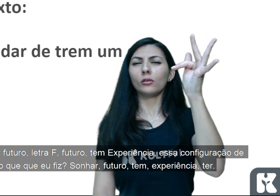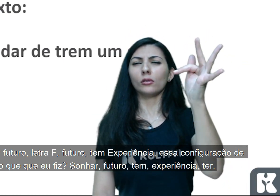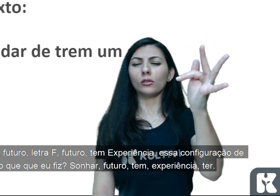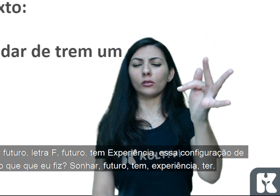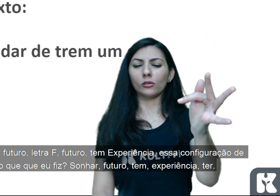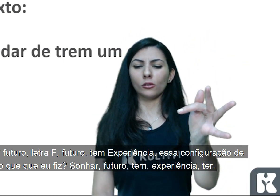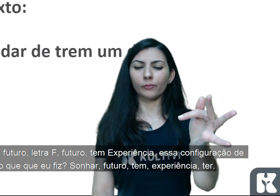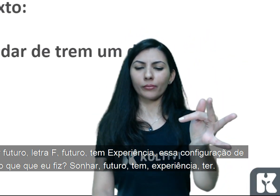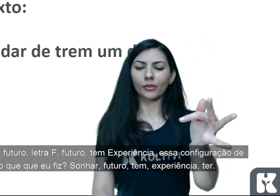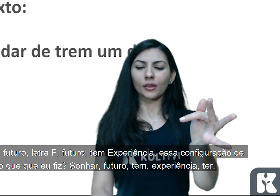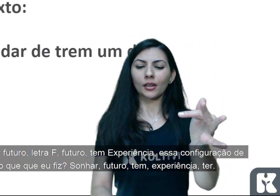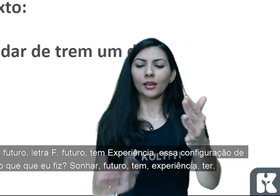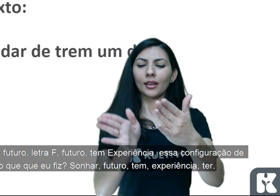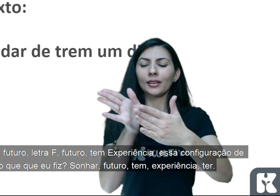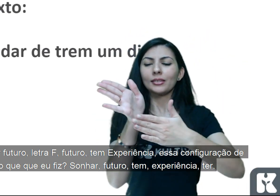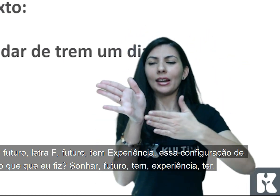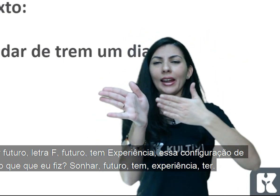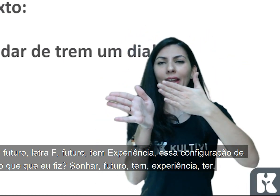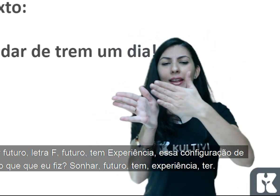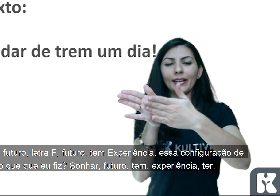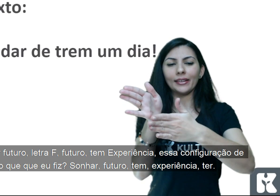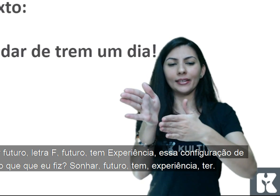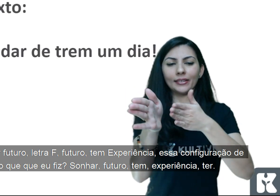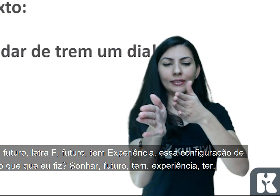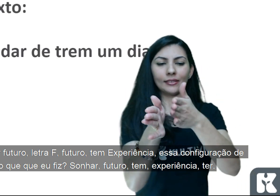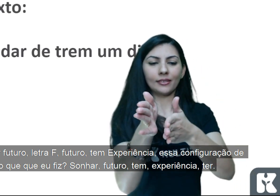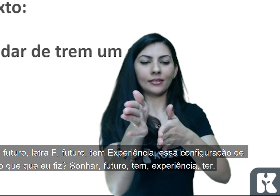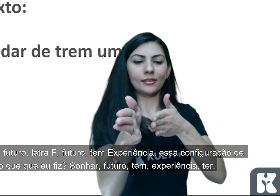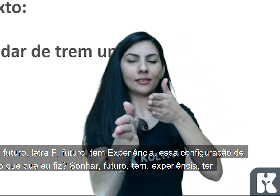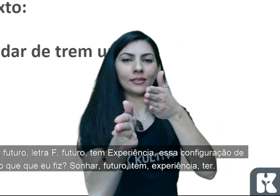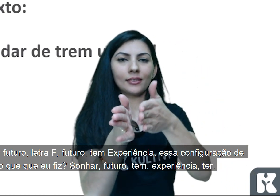Futuro Trem